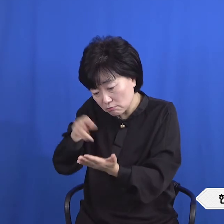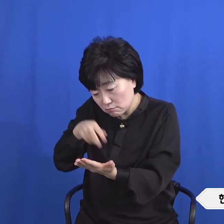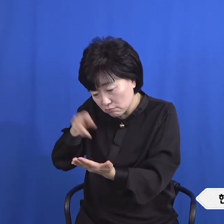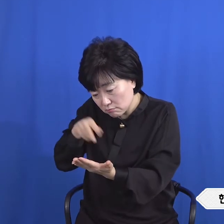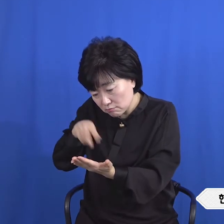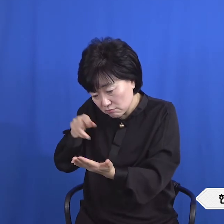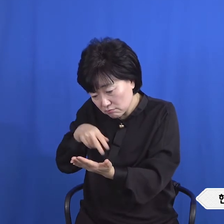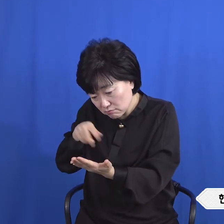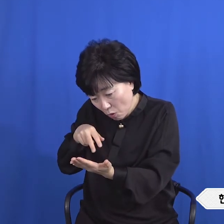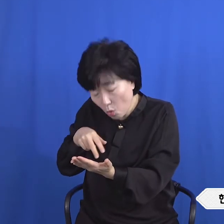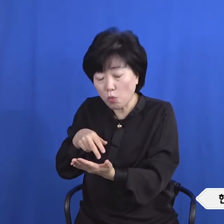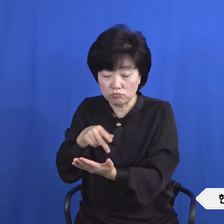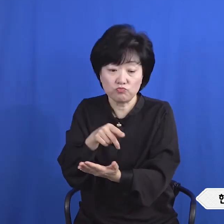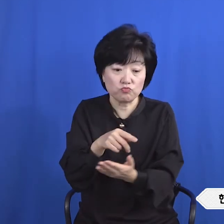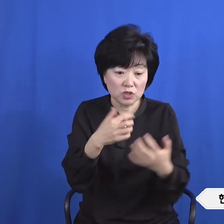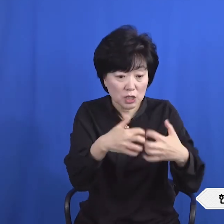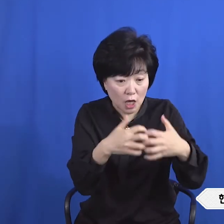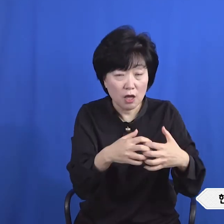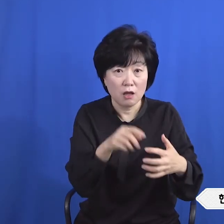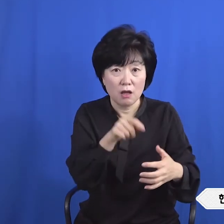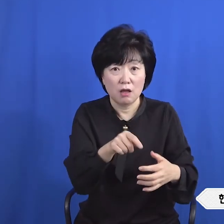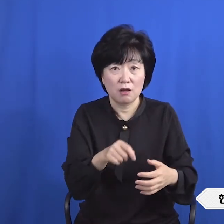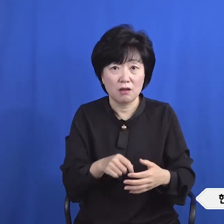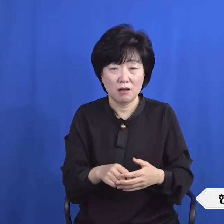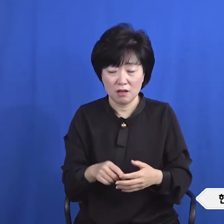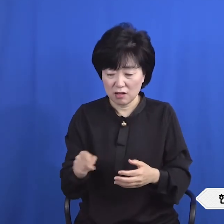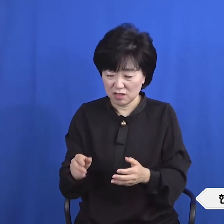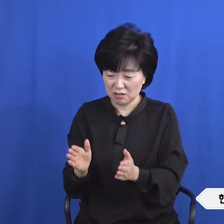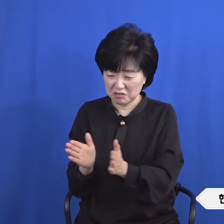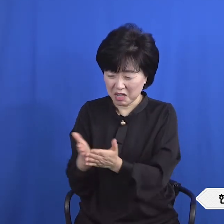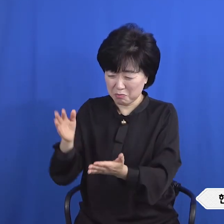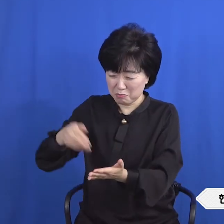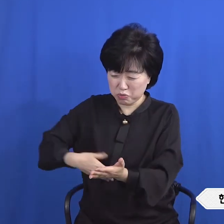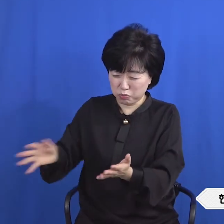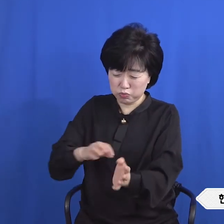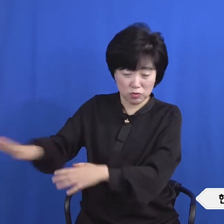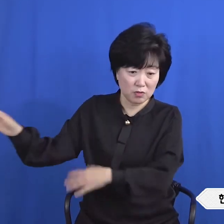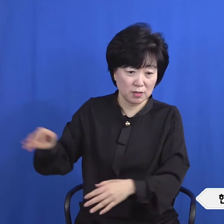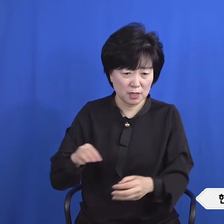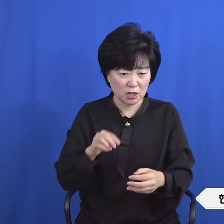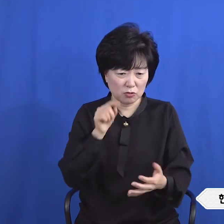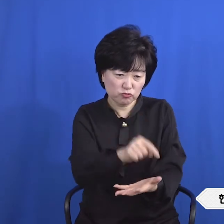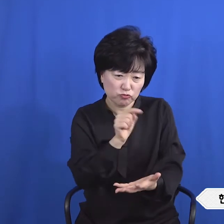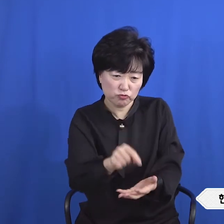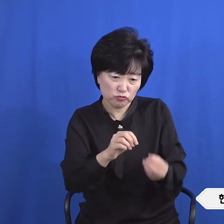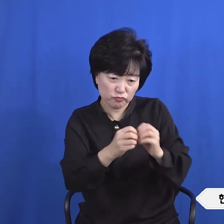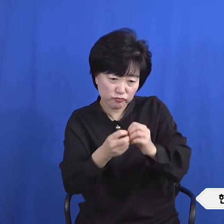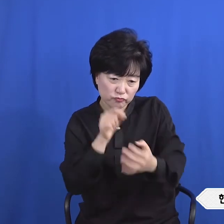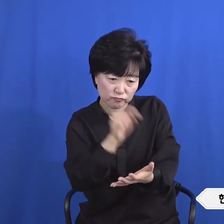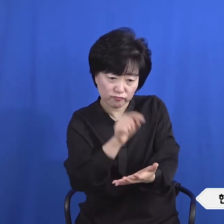그 안 읽어보고 자기 마음대로 쿡쿡 아무거나 누르면 금방 고장납니다.